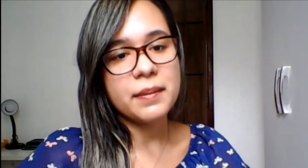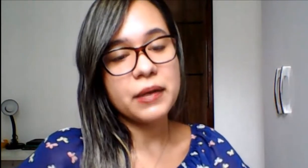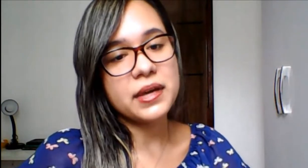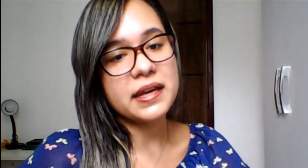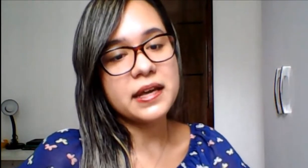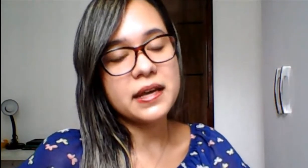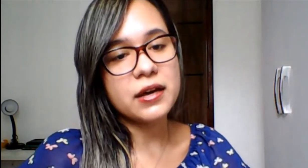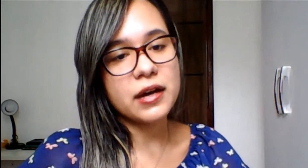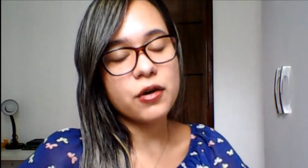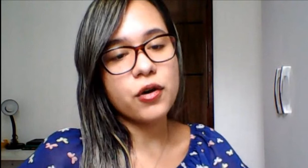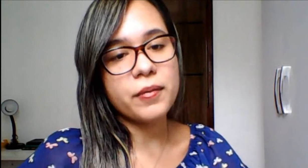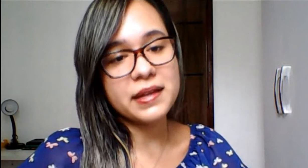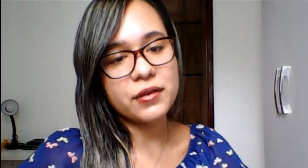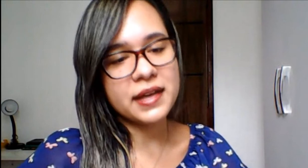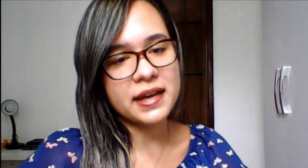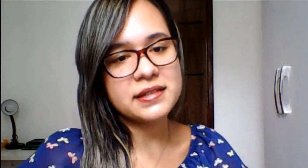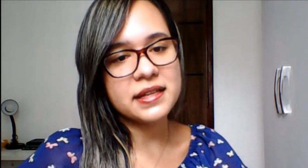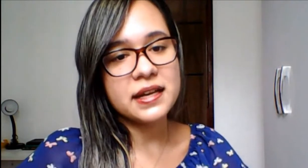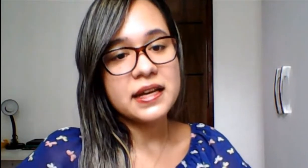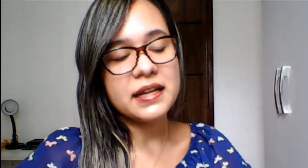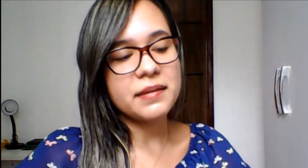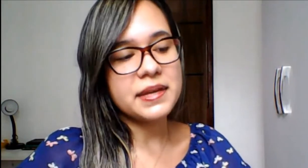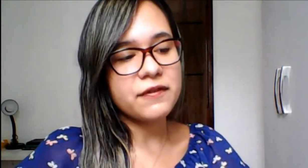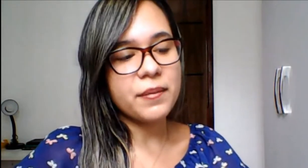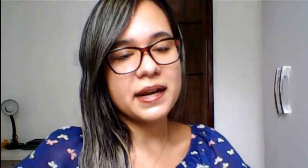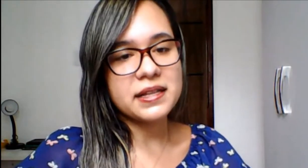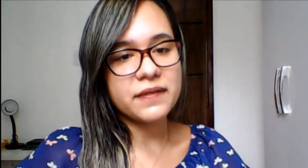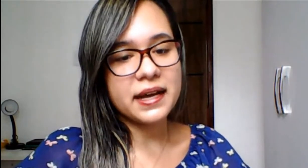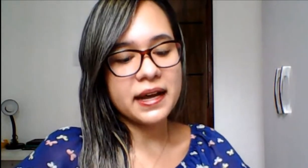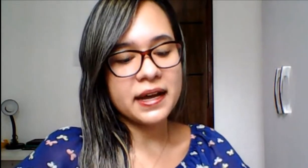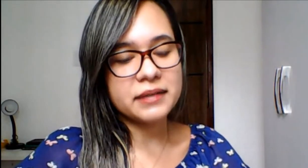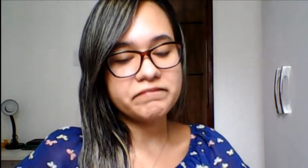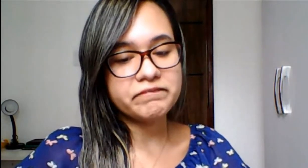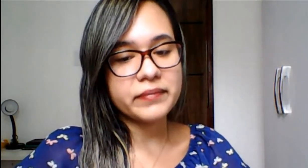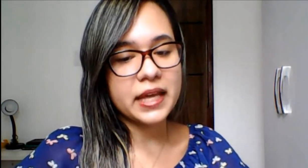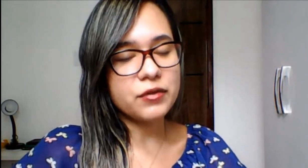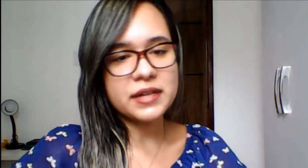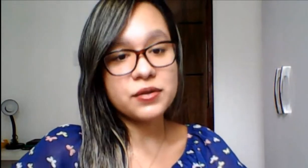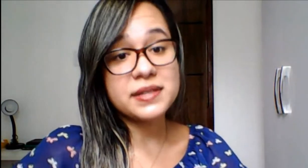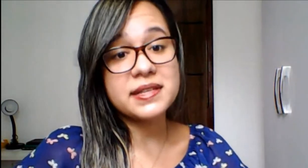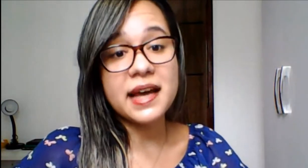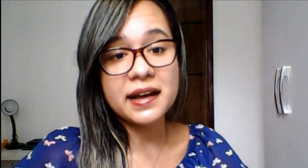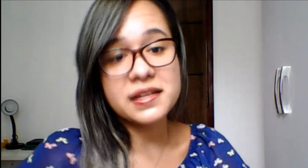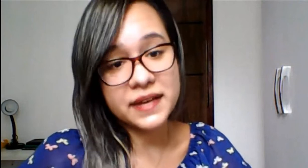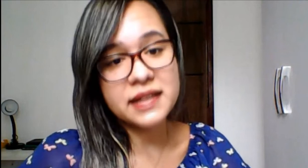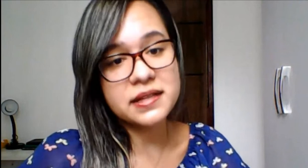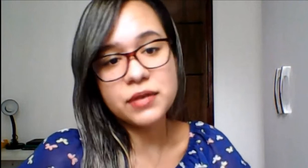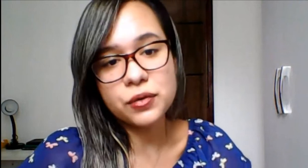pelo que comumente conhece. E também, se for para classificar outras coisas que há classificação, que tudo tem